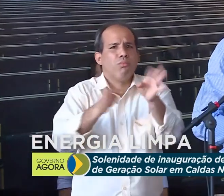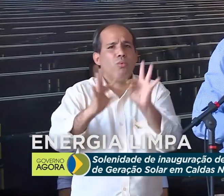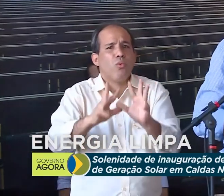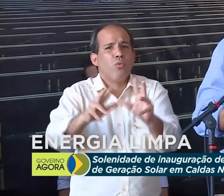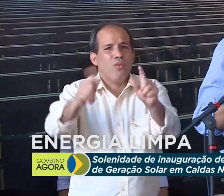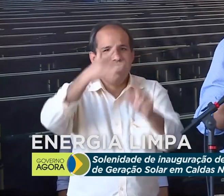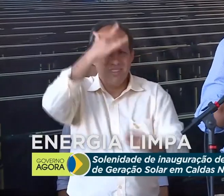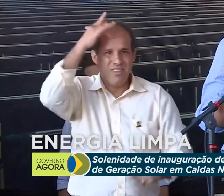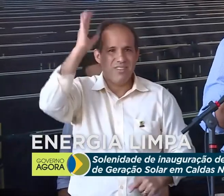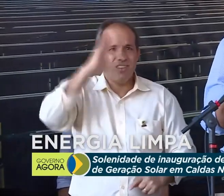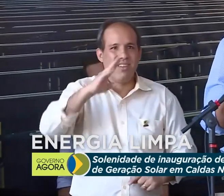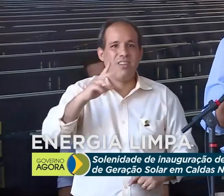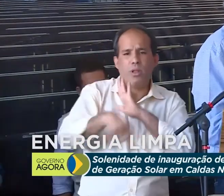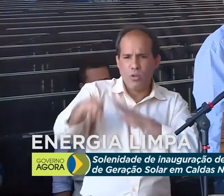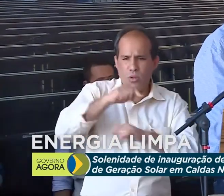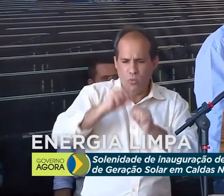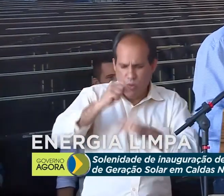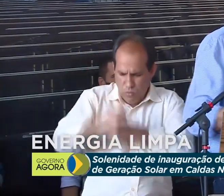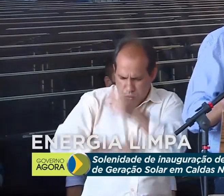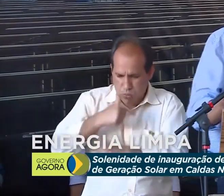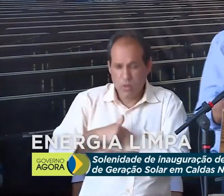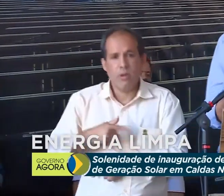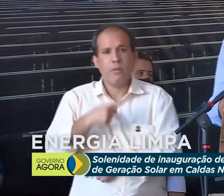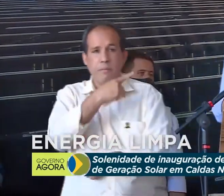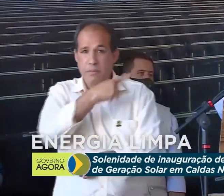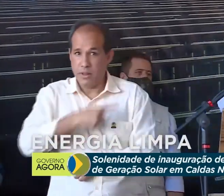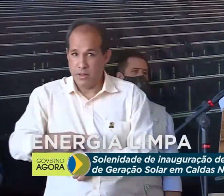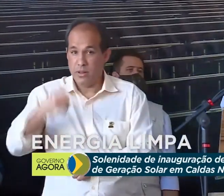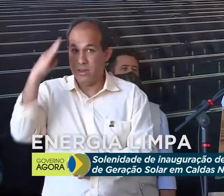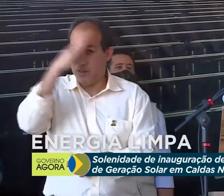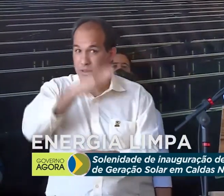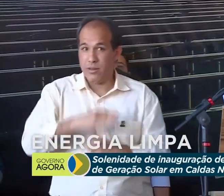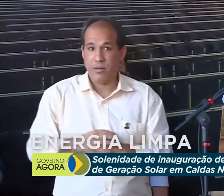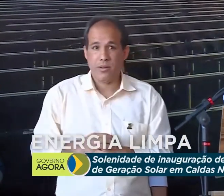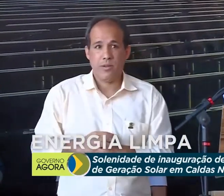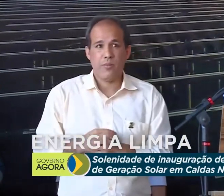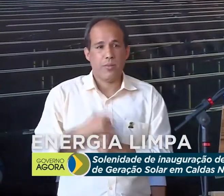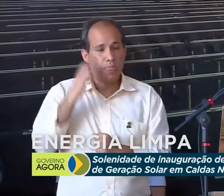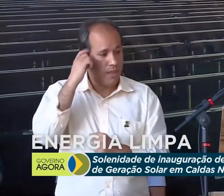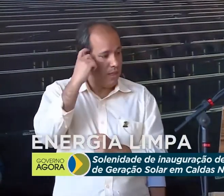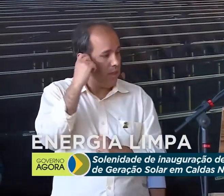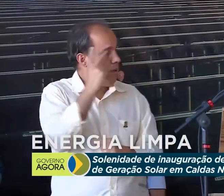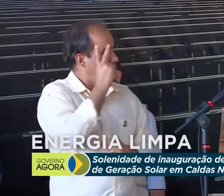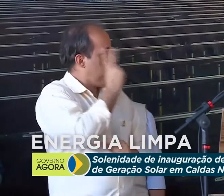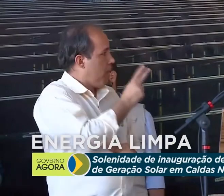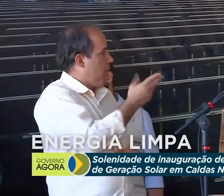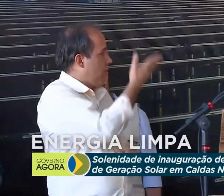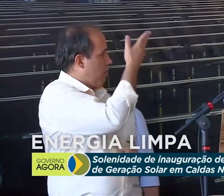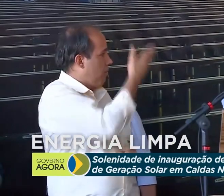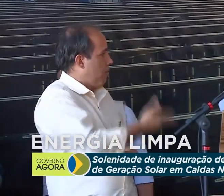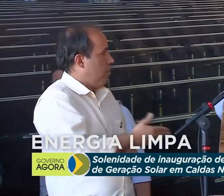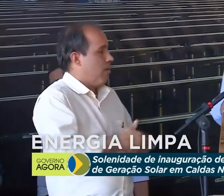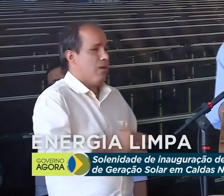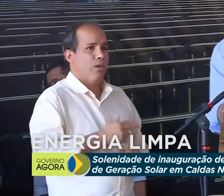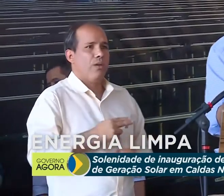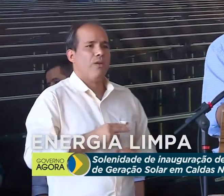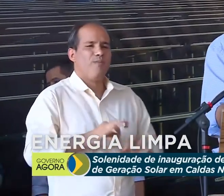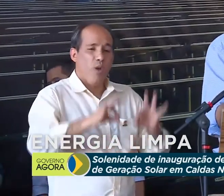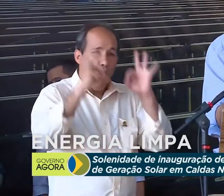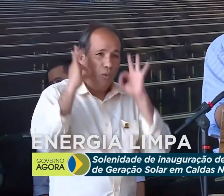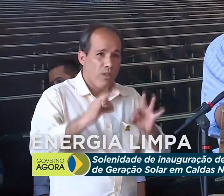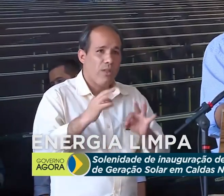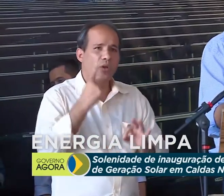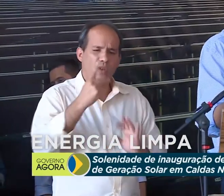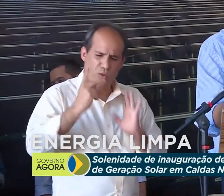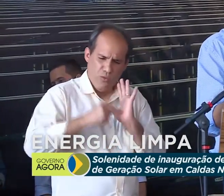todos os brasileiros e goianos. O presidente Jair Bolsonaro, eu reafirmo aqui, presidente